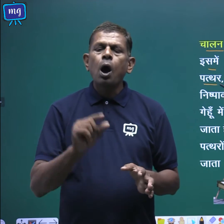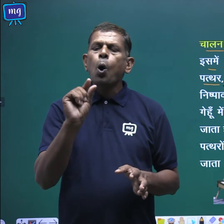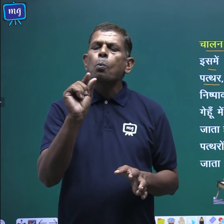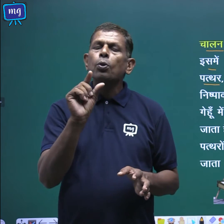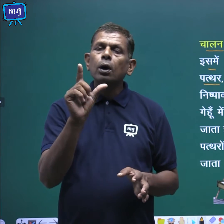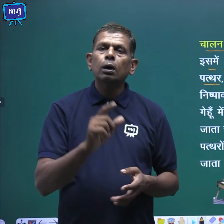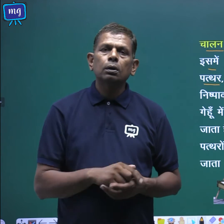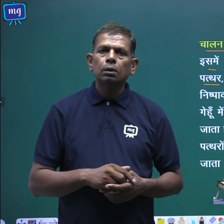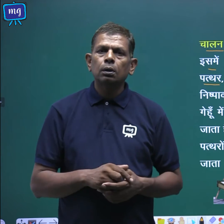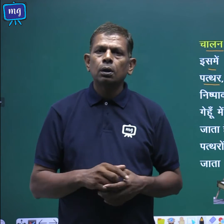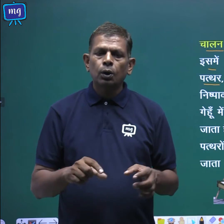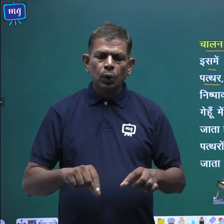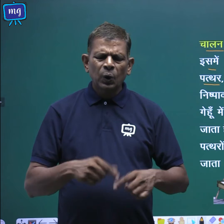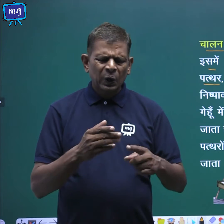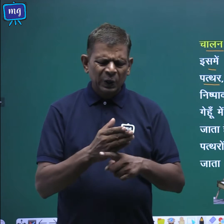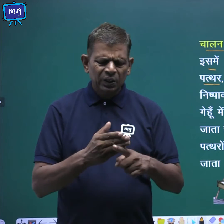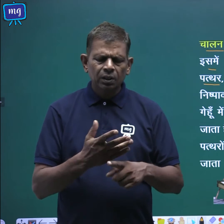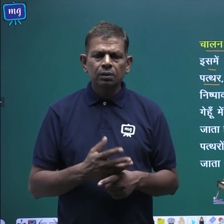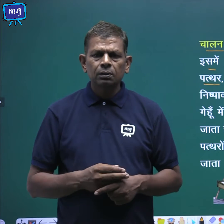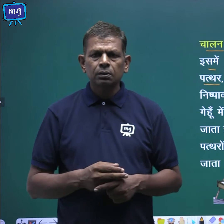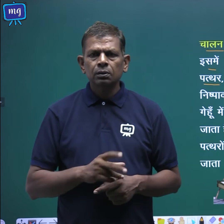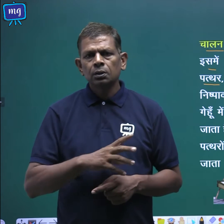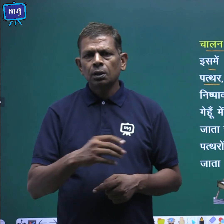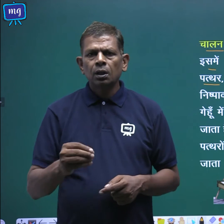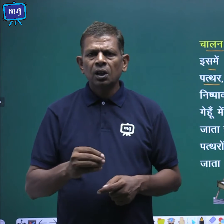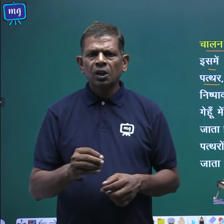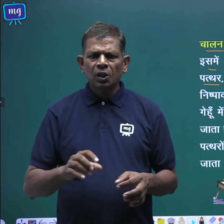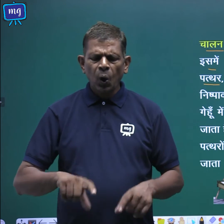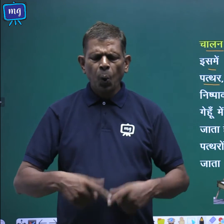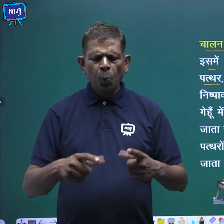पत्थर, डंडियाँ तथा भूसा